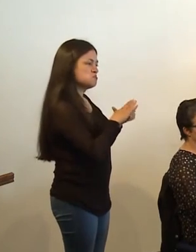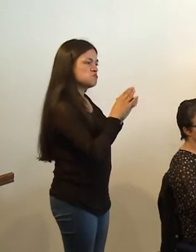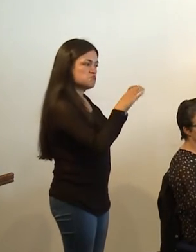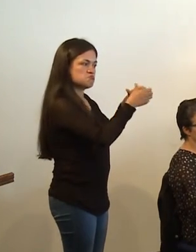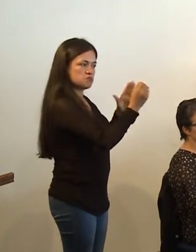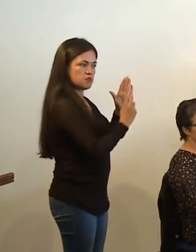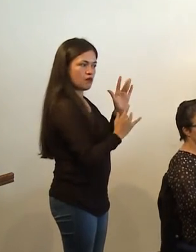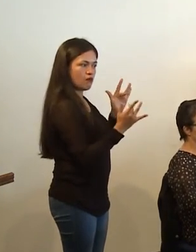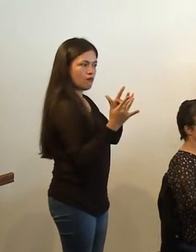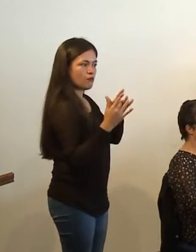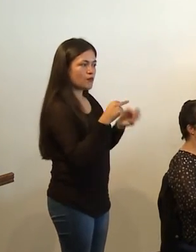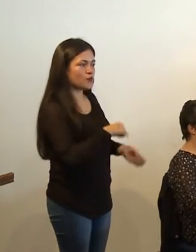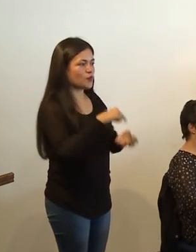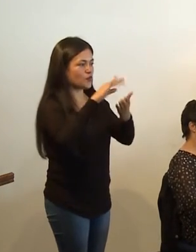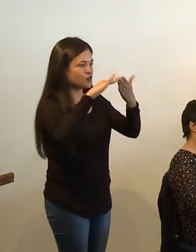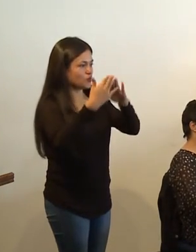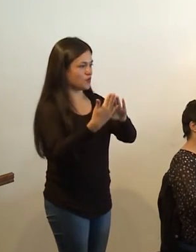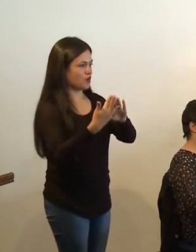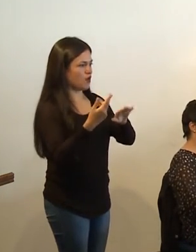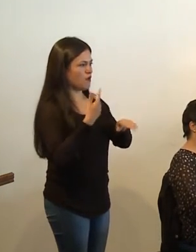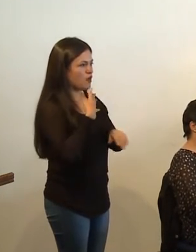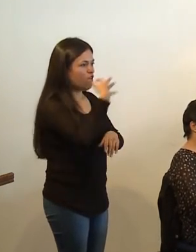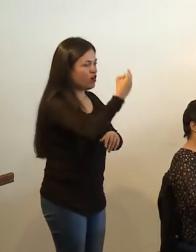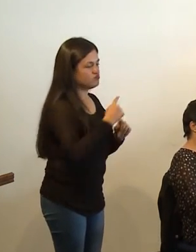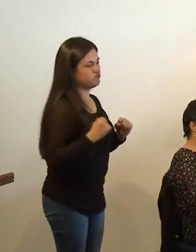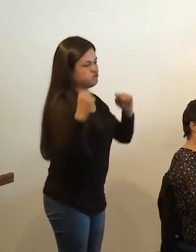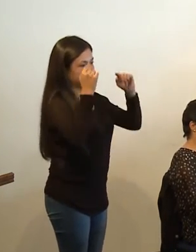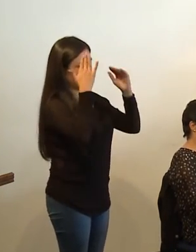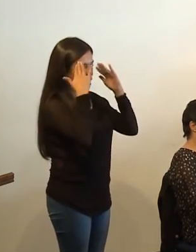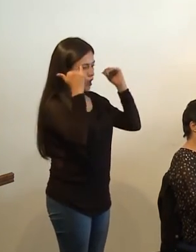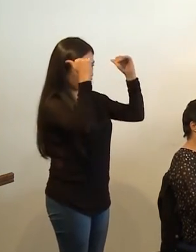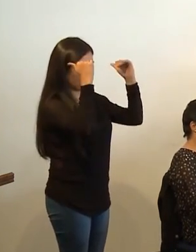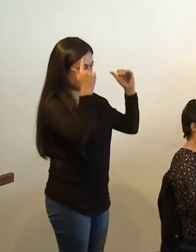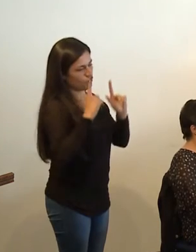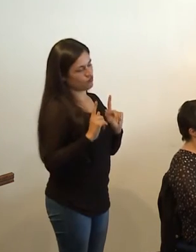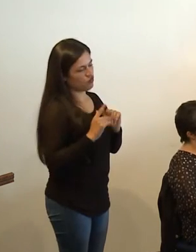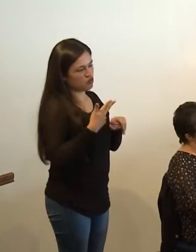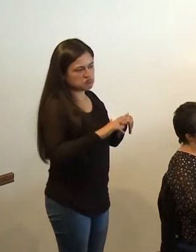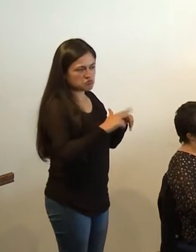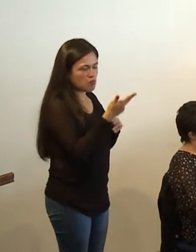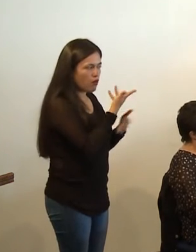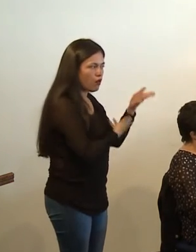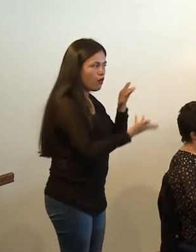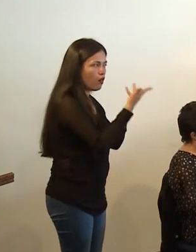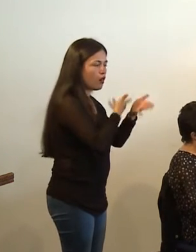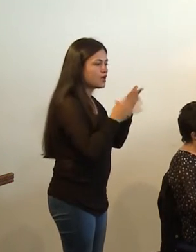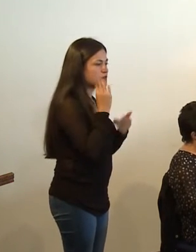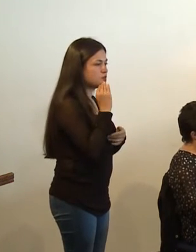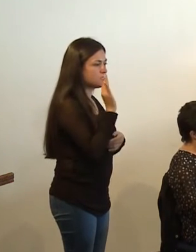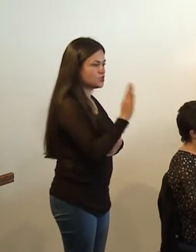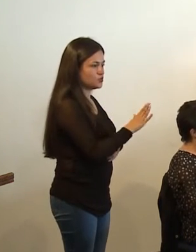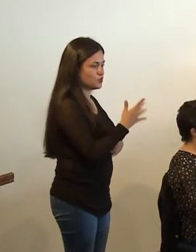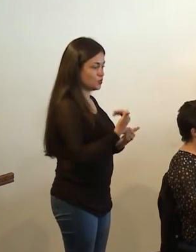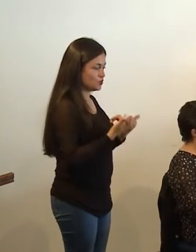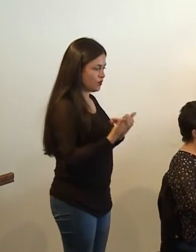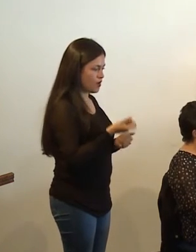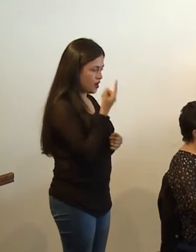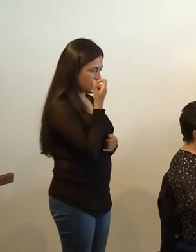educación comunitaria, pero no hubo, como decir, los debates, la discusión, y yo en ese momento tendría este